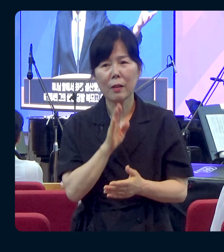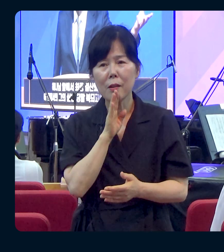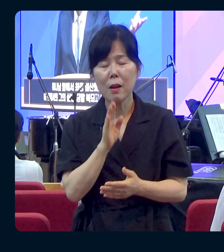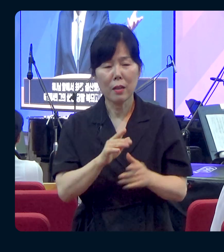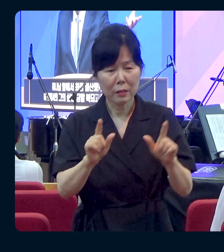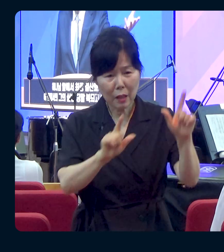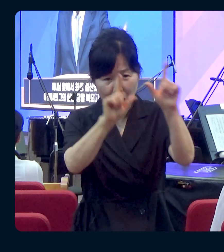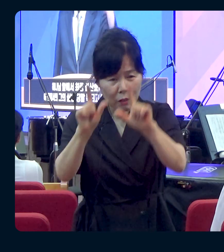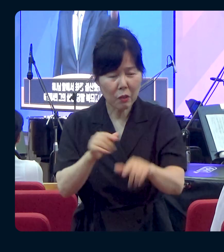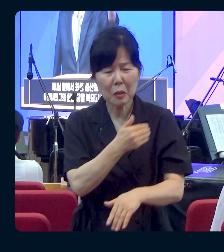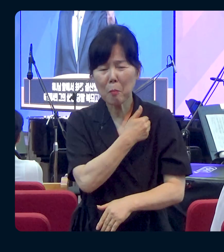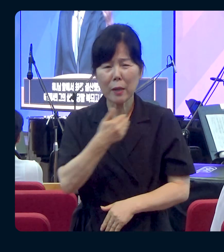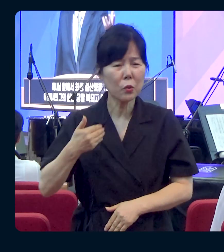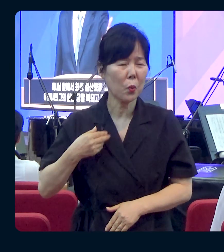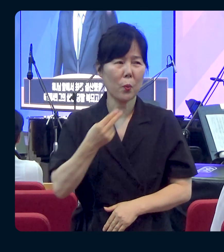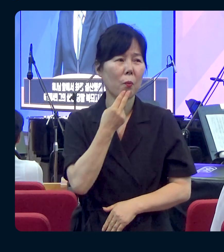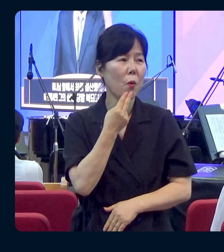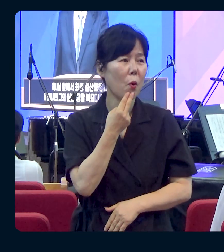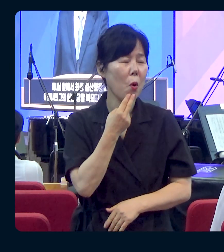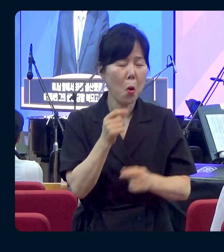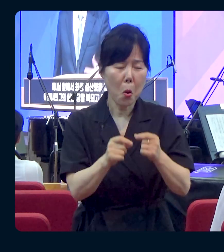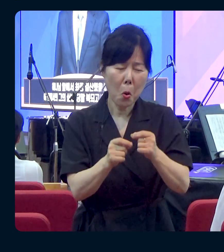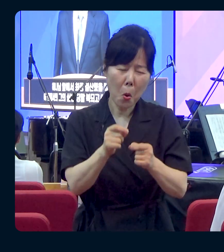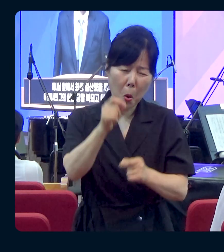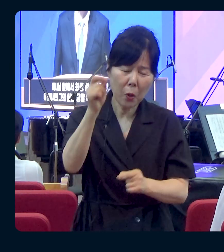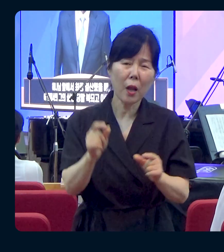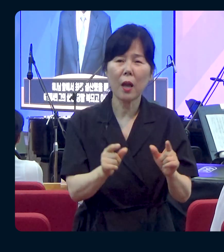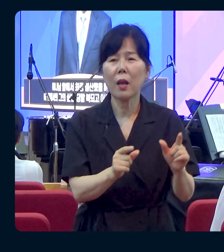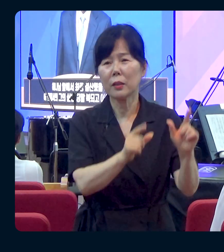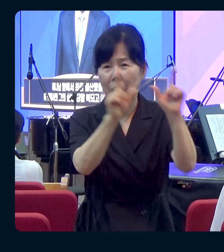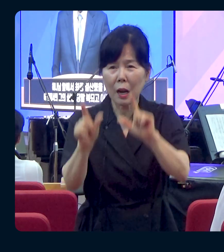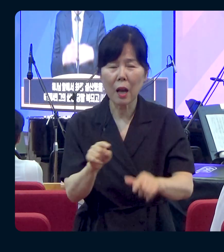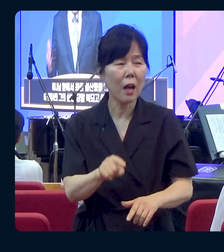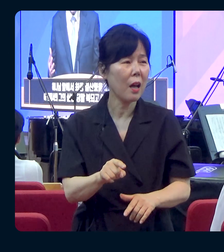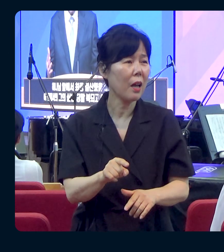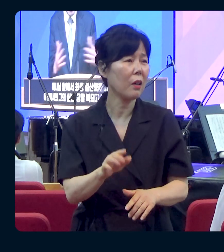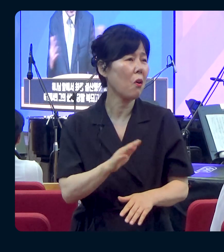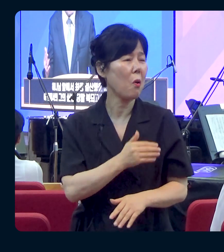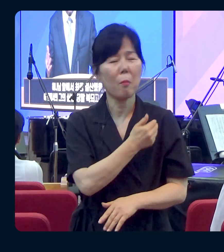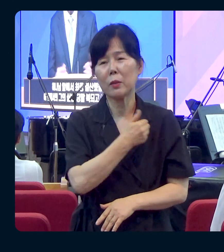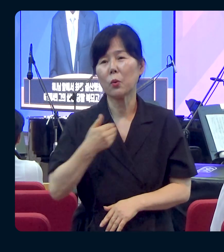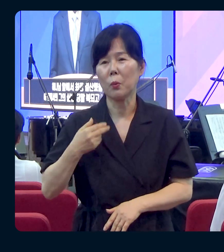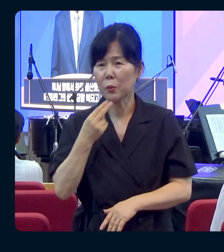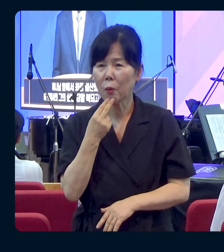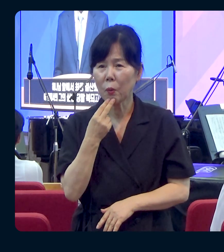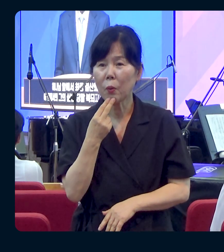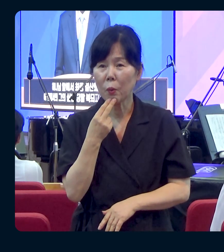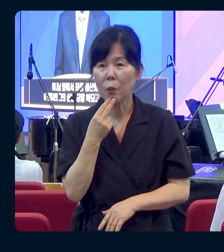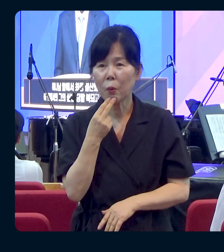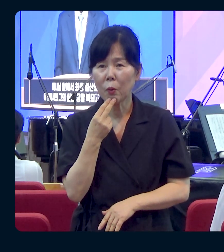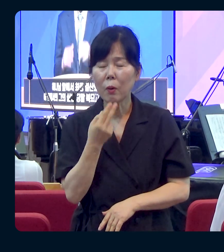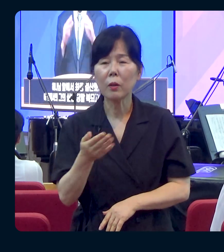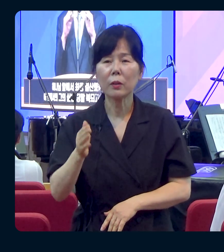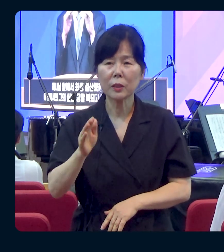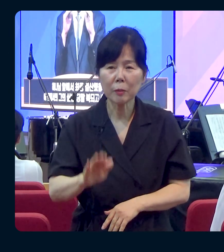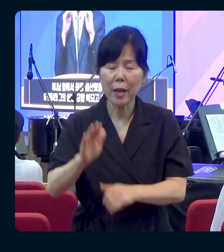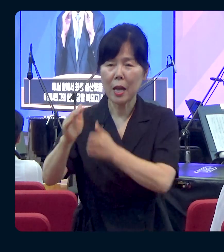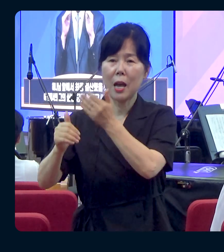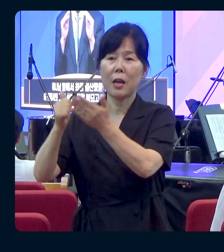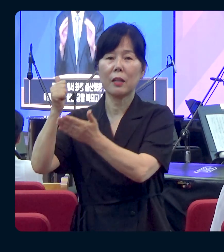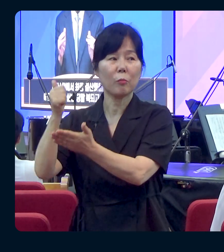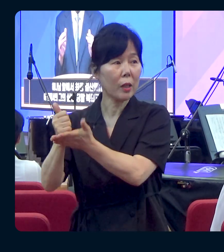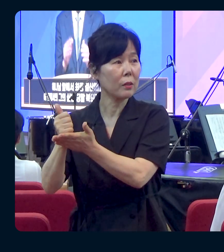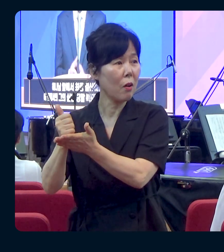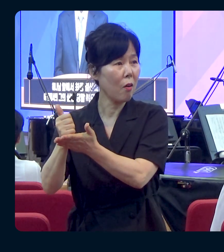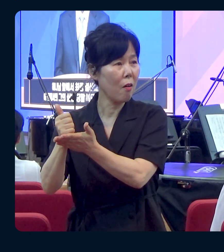걸 얻는다고 해도 누가 만족하겠습니까? 아무리 오래 산다고 해서 됐다 싶은 사람이 누가 있겠어요? 다 그래요. 아쉽죠.